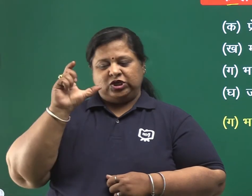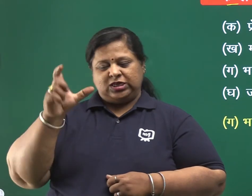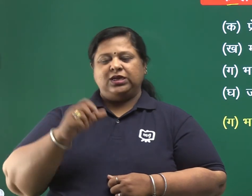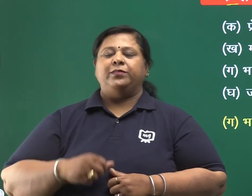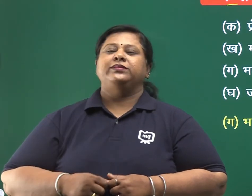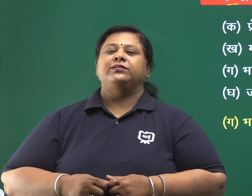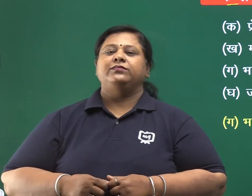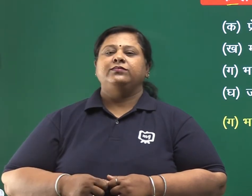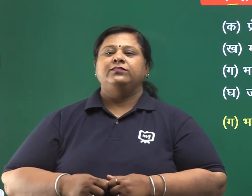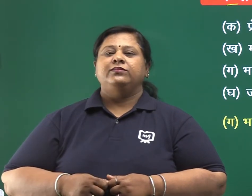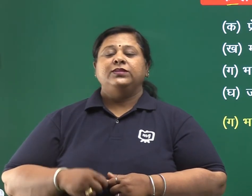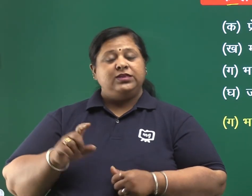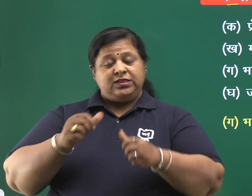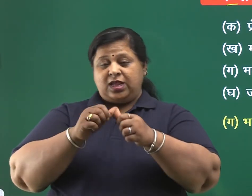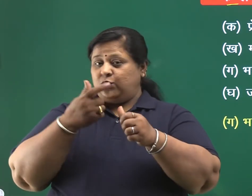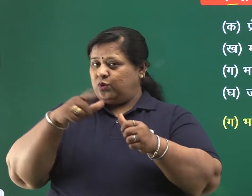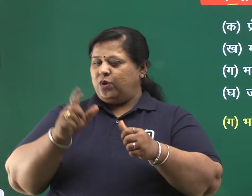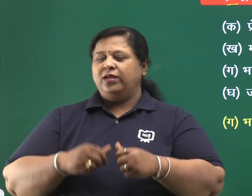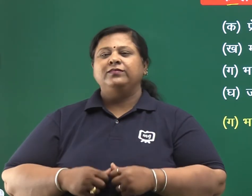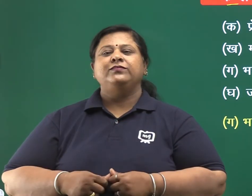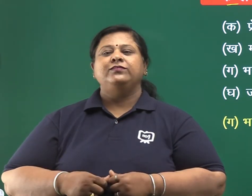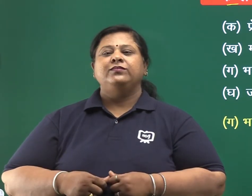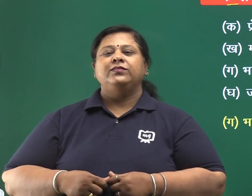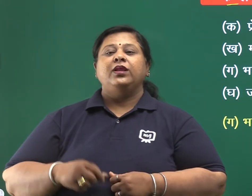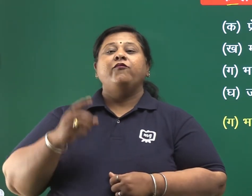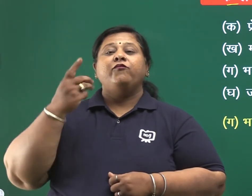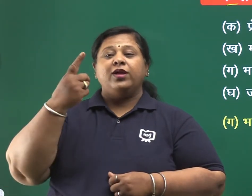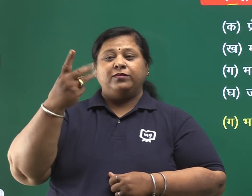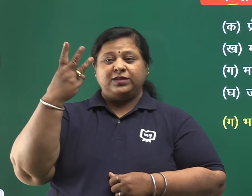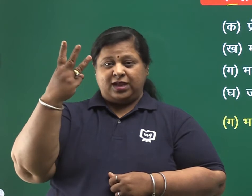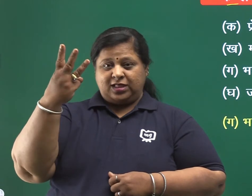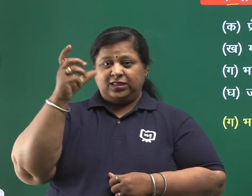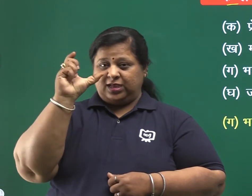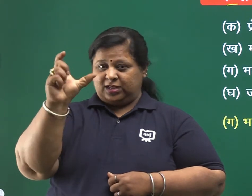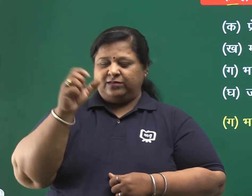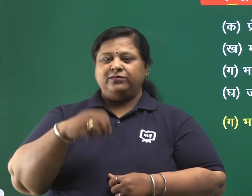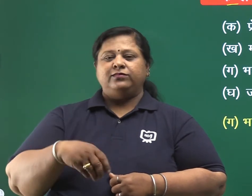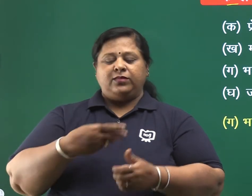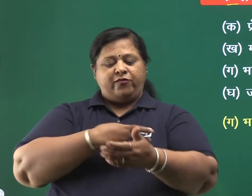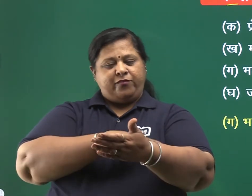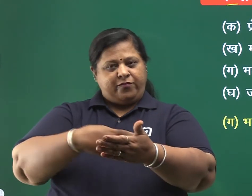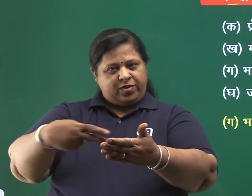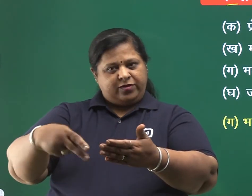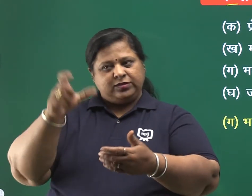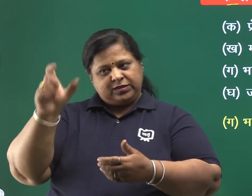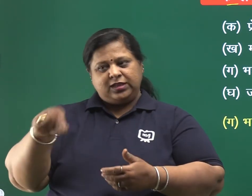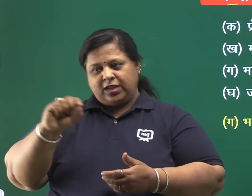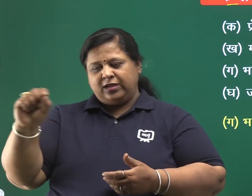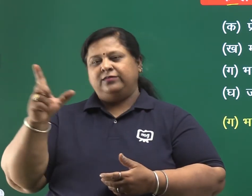जयशंकर प्रसाद। सही उत्तर होगा विकल्प संख्या 3, भगवती प्रसाद वाजपेयी।